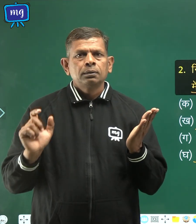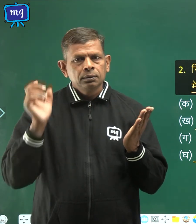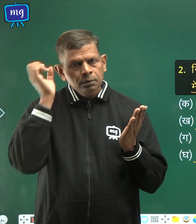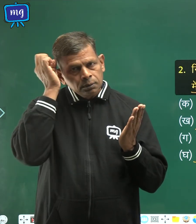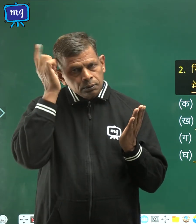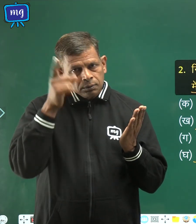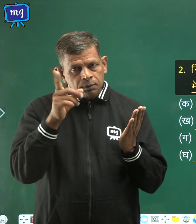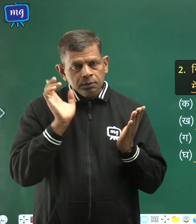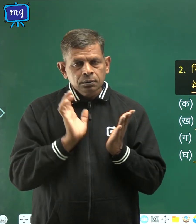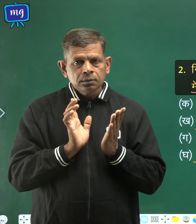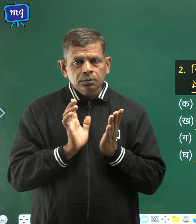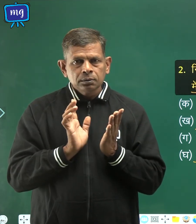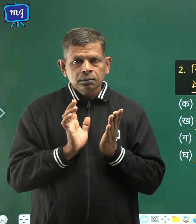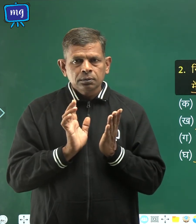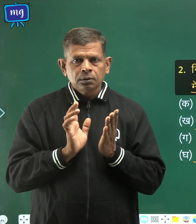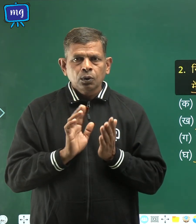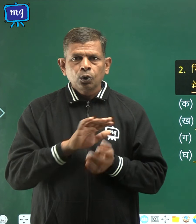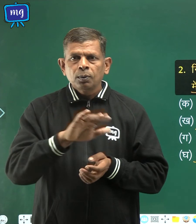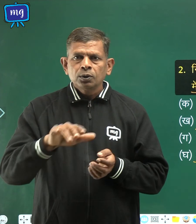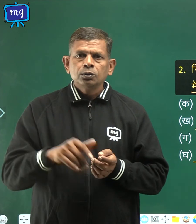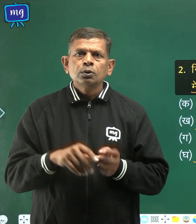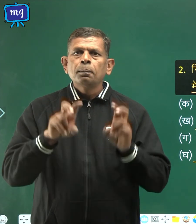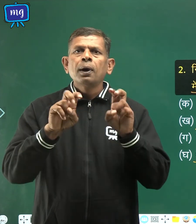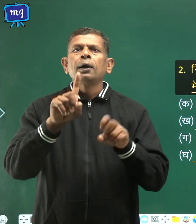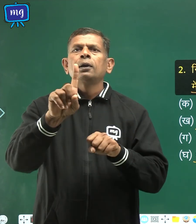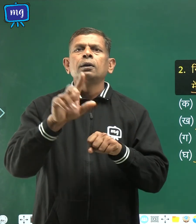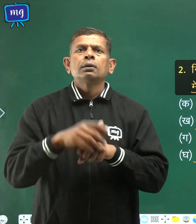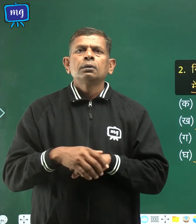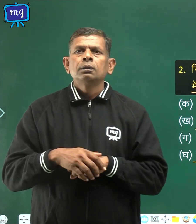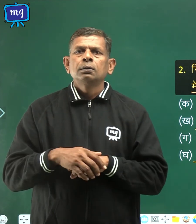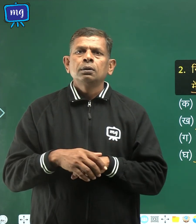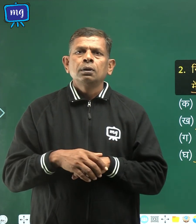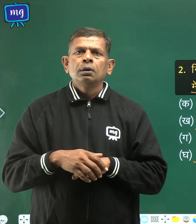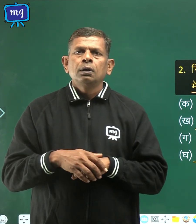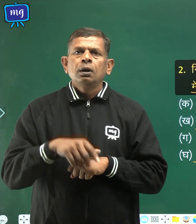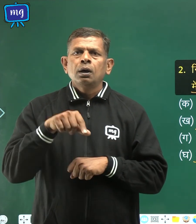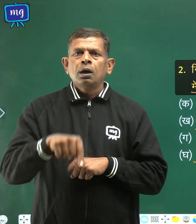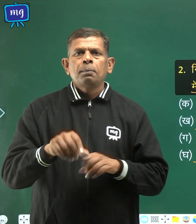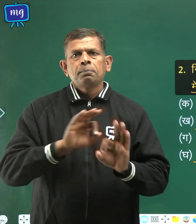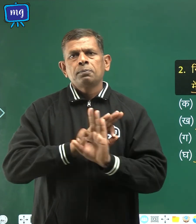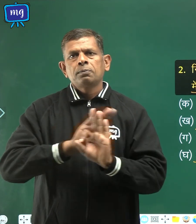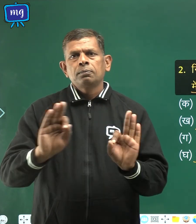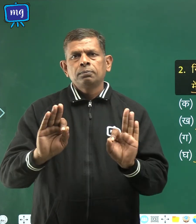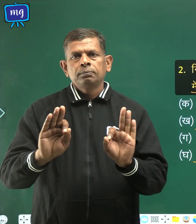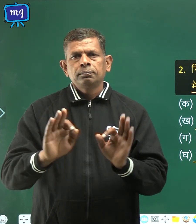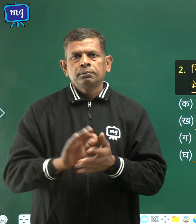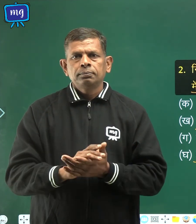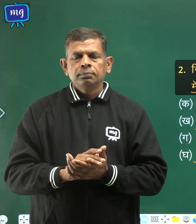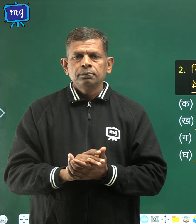समझ गए? तो बच्चों पाठ 1 अब